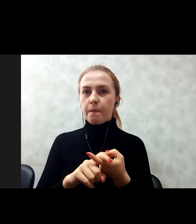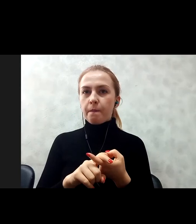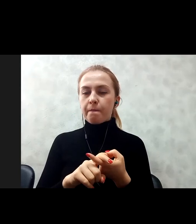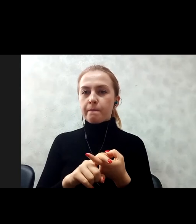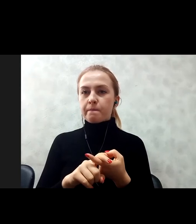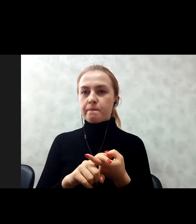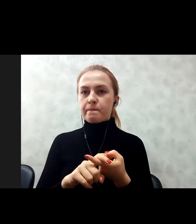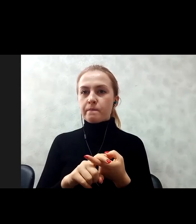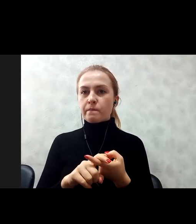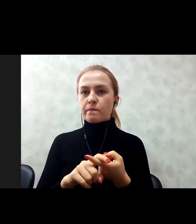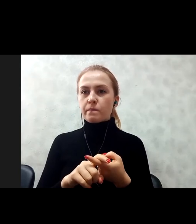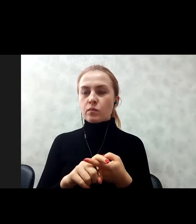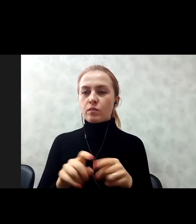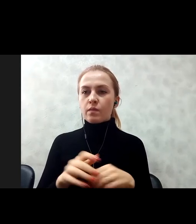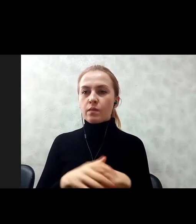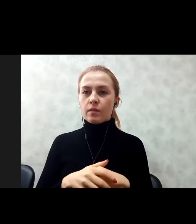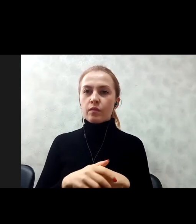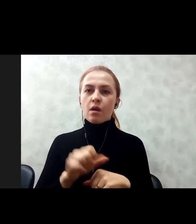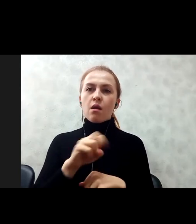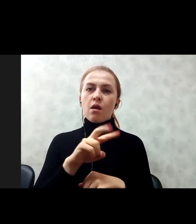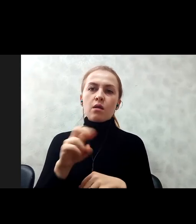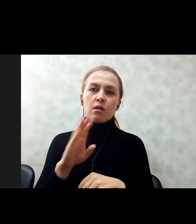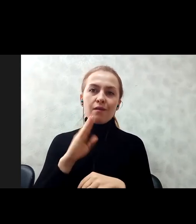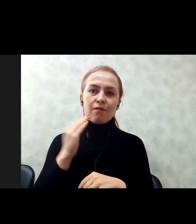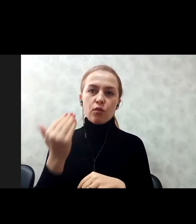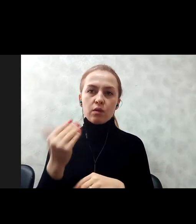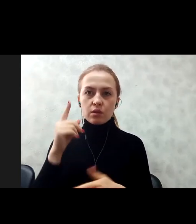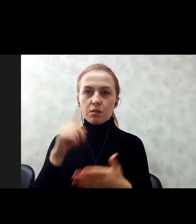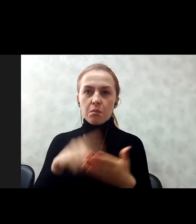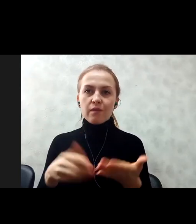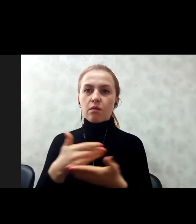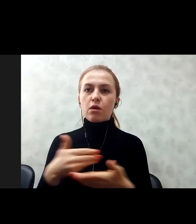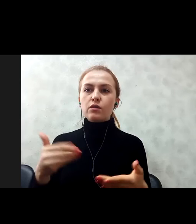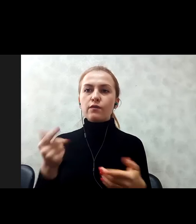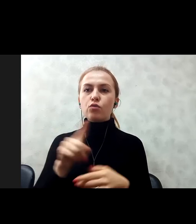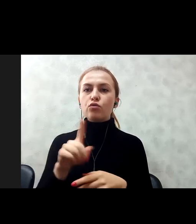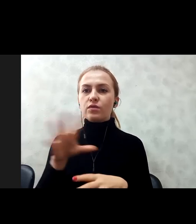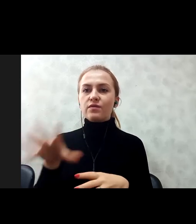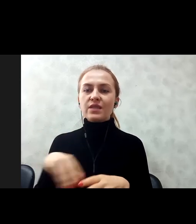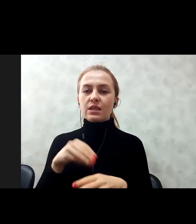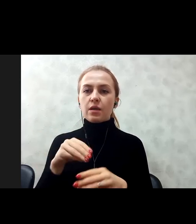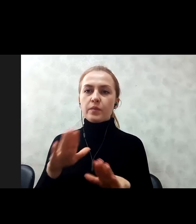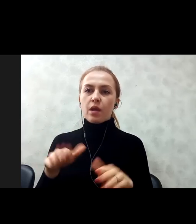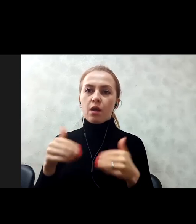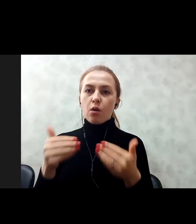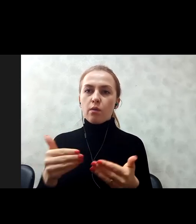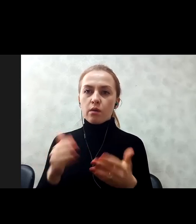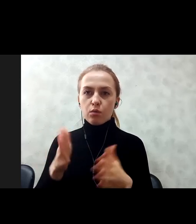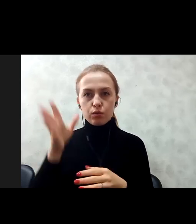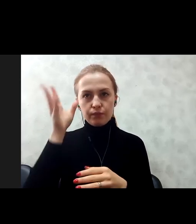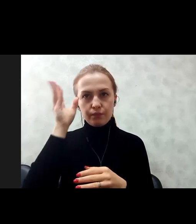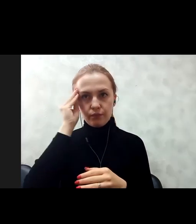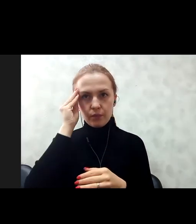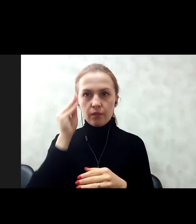всі зауваження та рекомендації будуть взяті до уваги та ґрунтовно проаналізовані. So this is